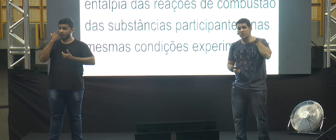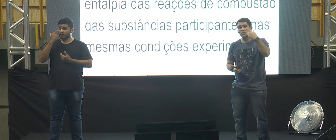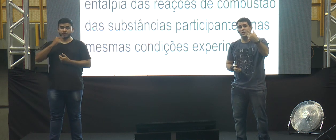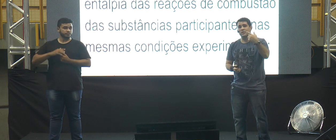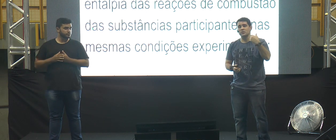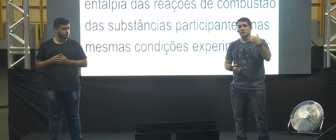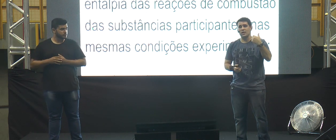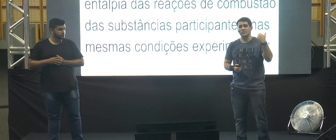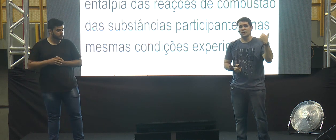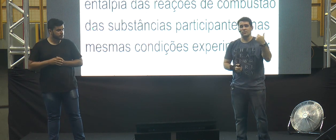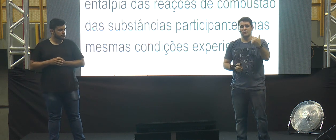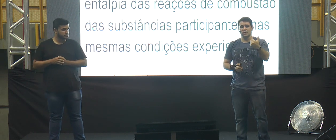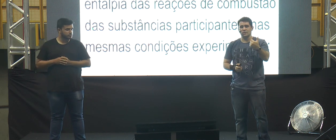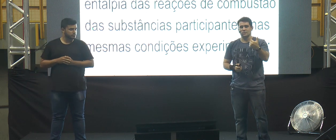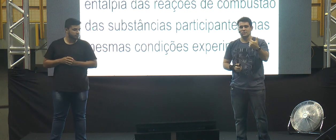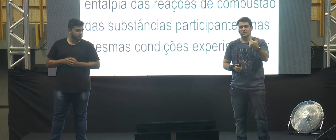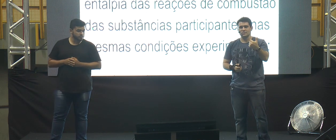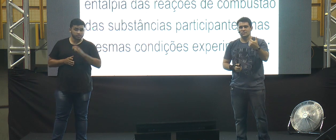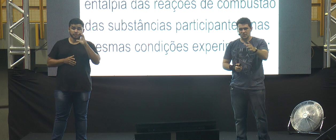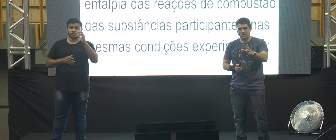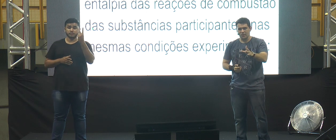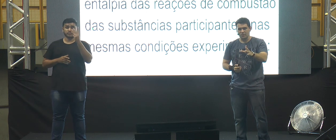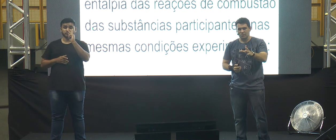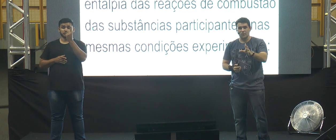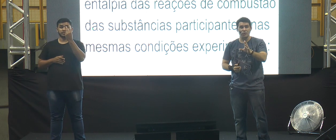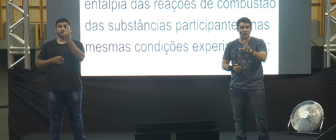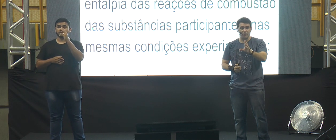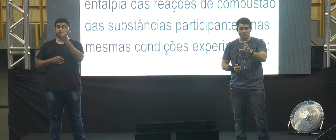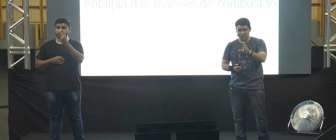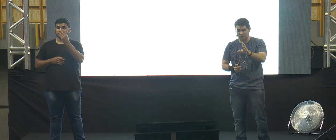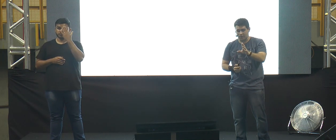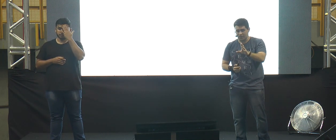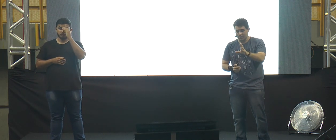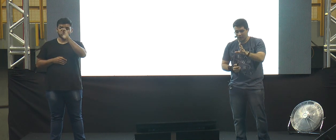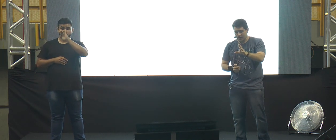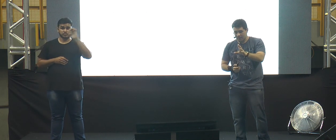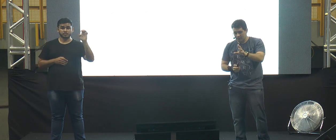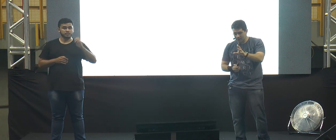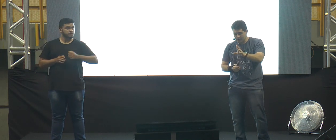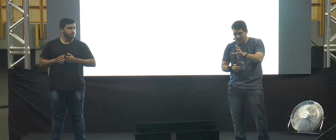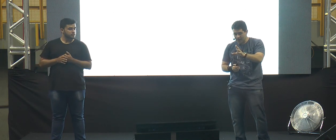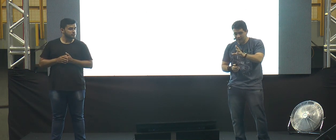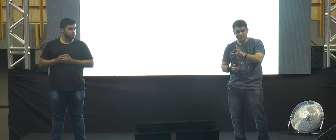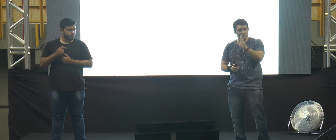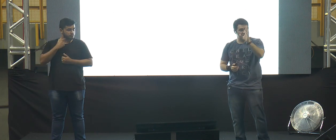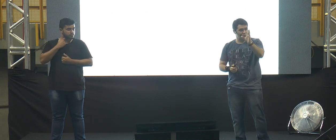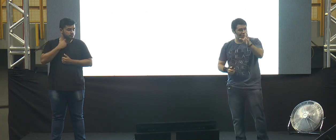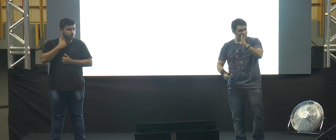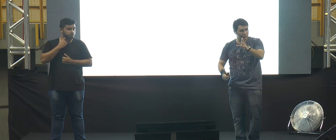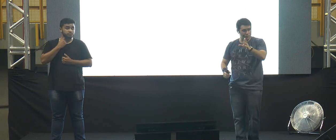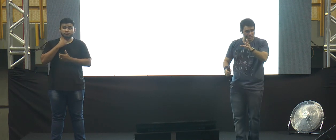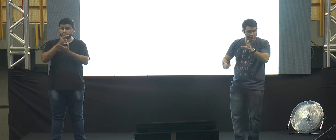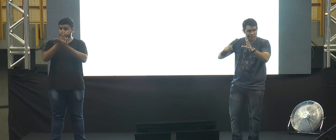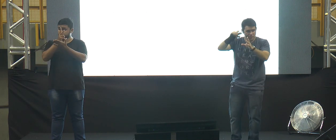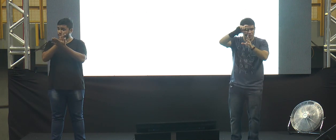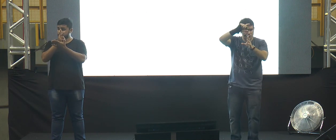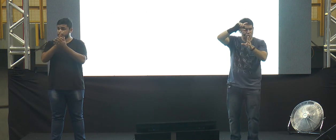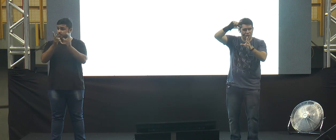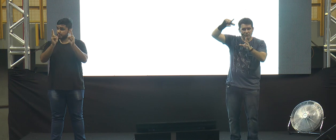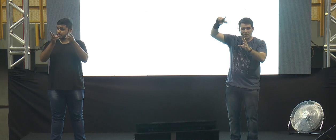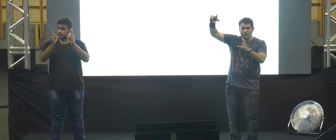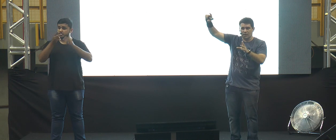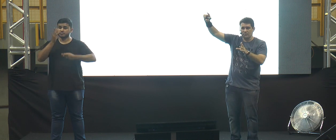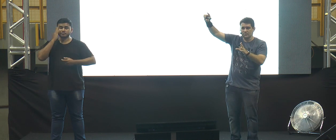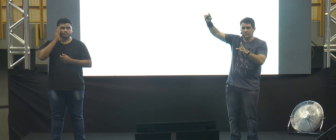o C2H2 de que lado? Esquerdo ou direito? Esquerdo. Então, o que é que vai acontecer? mantém a reação do C2H2